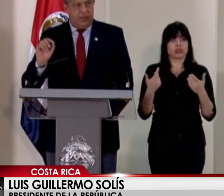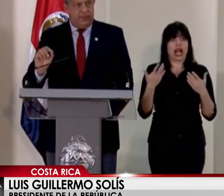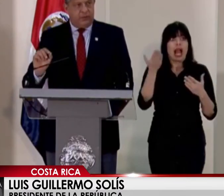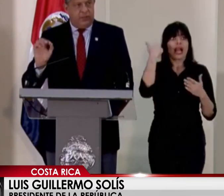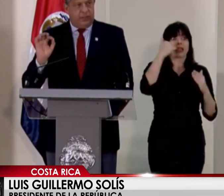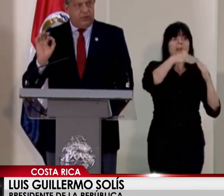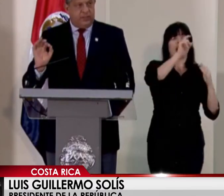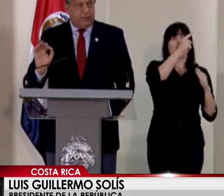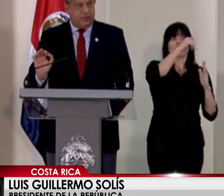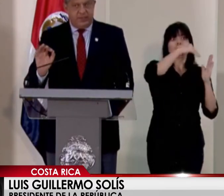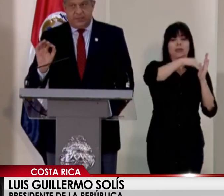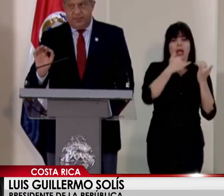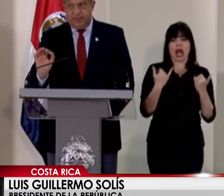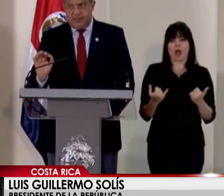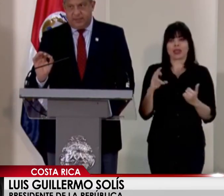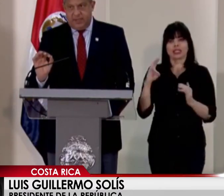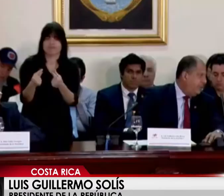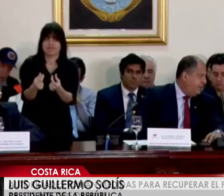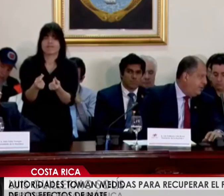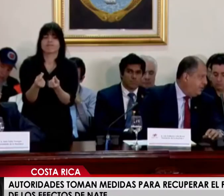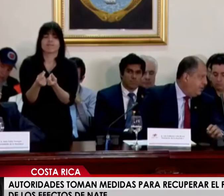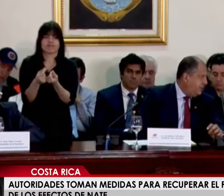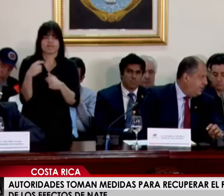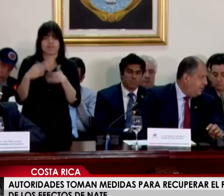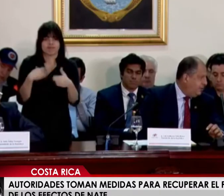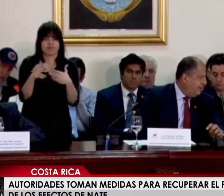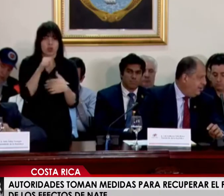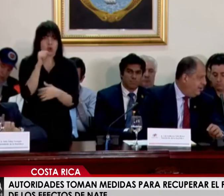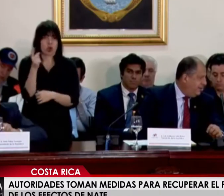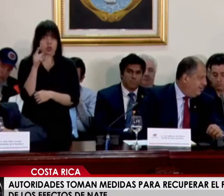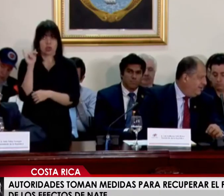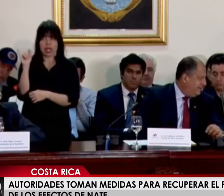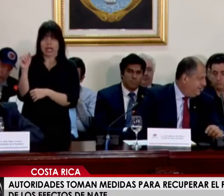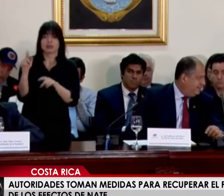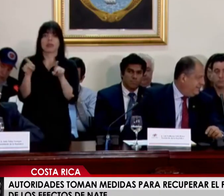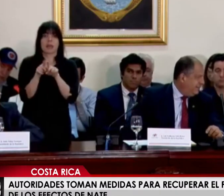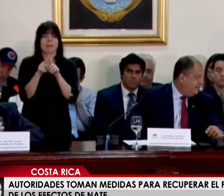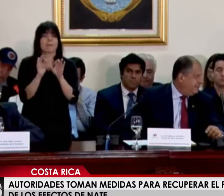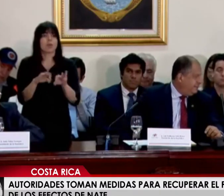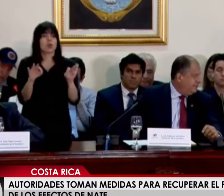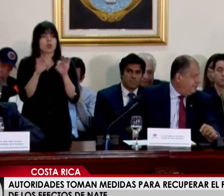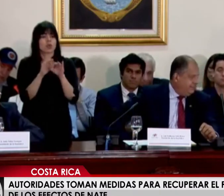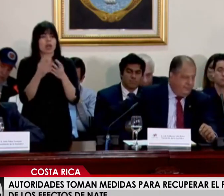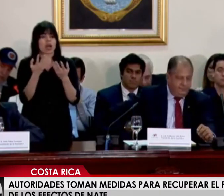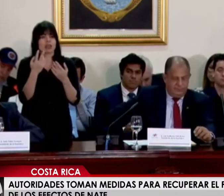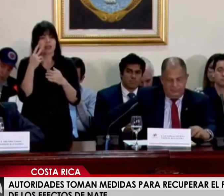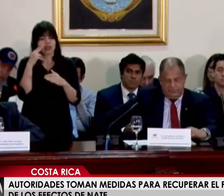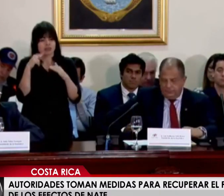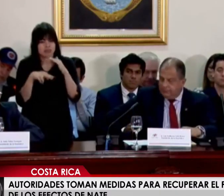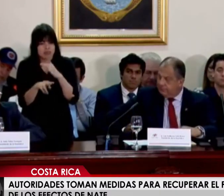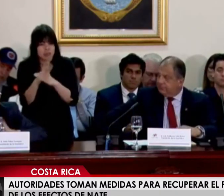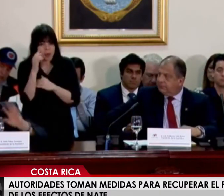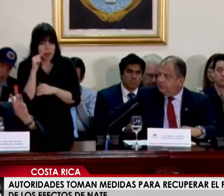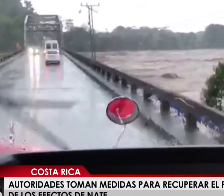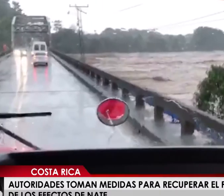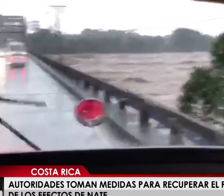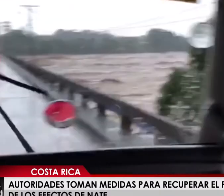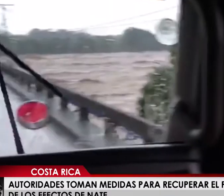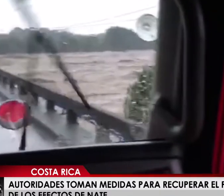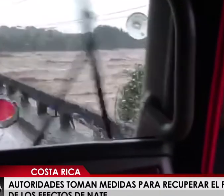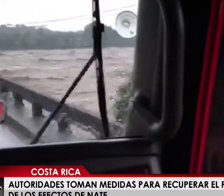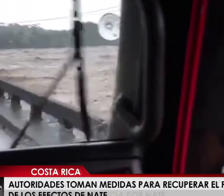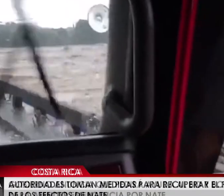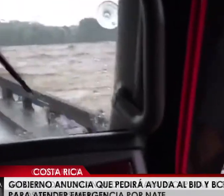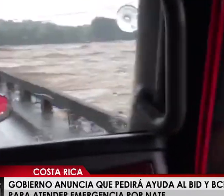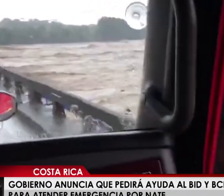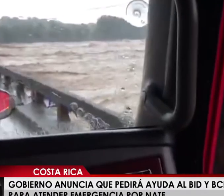11.000 personas, hoy estamos en 7.700. En tanto, el vicepresidente de Costa Rica y ministro de Hacienda, Elio Fallas, anunció una serie de ayudas en donaciones